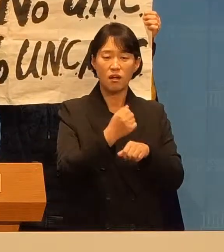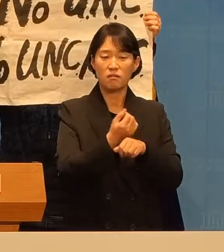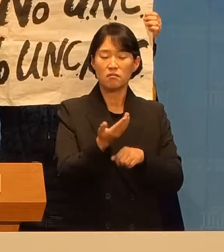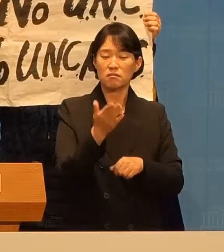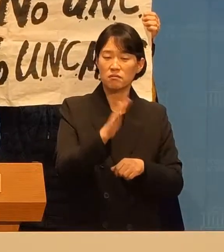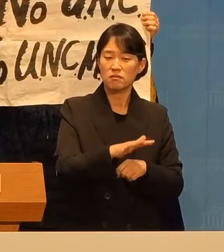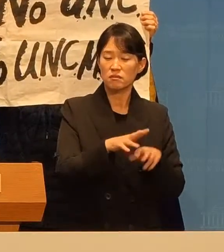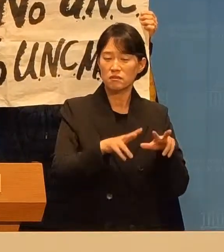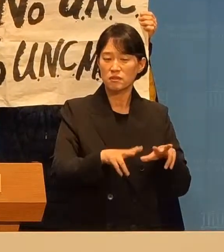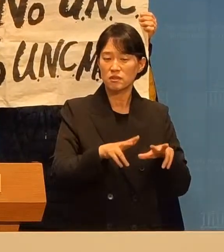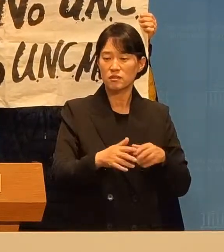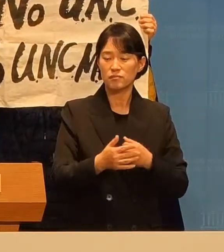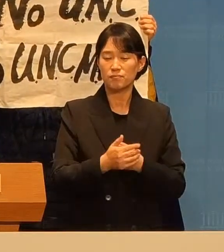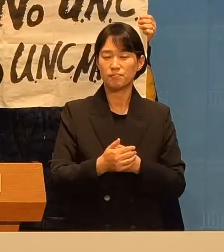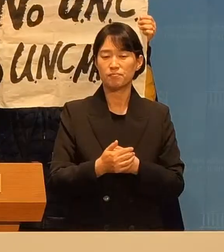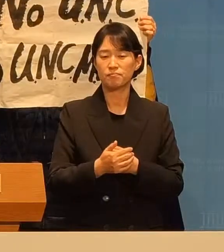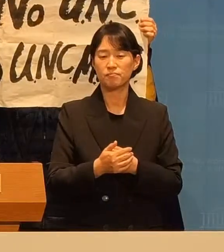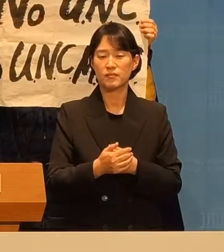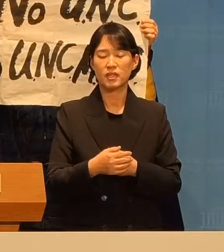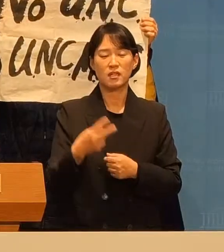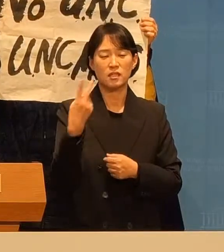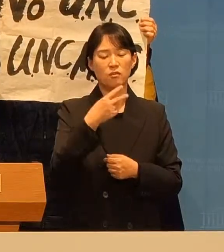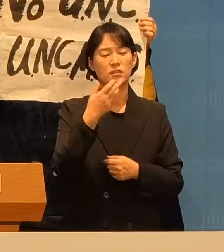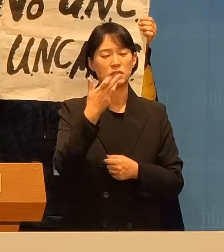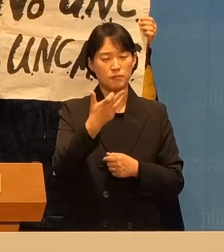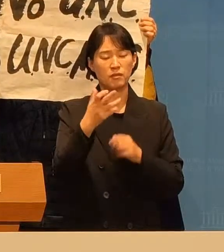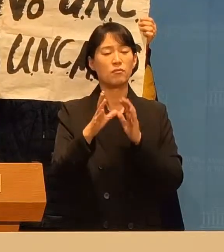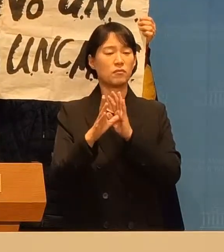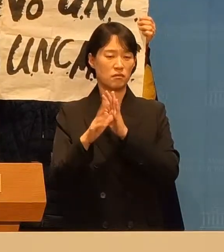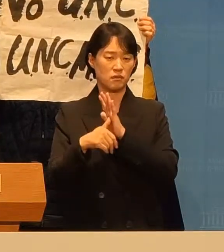지금 9.19 남북 군사합의서는 2018년에